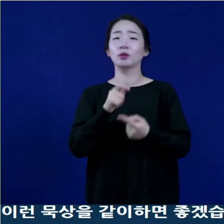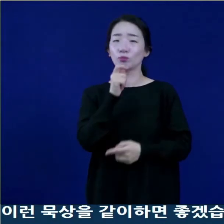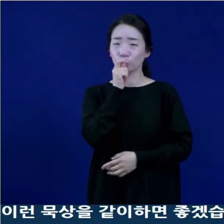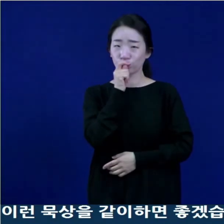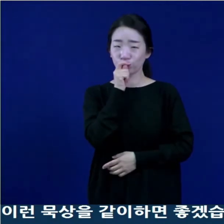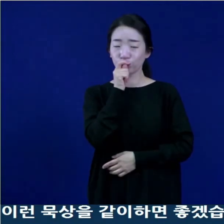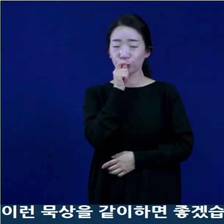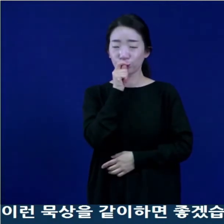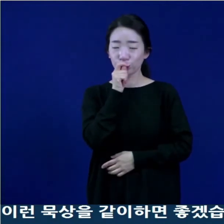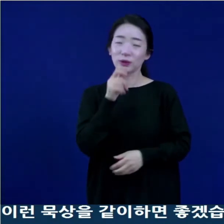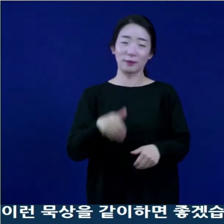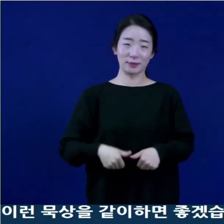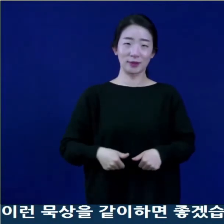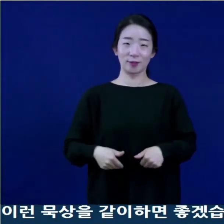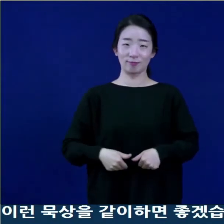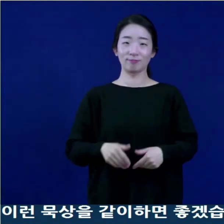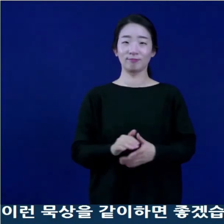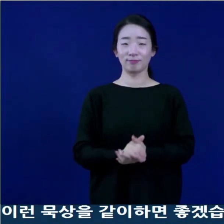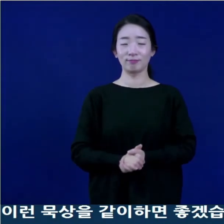생각합니다.